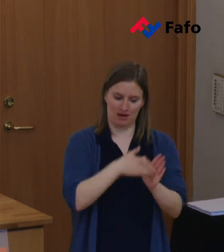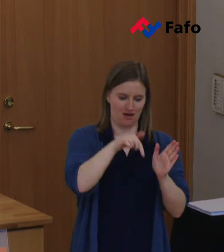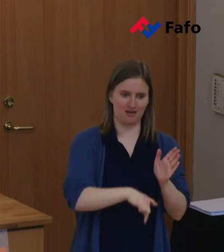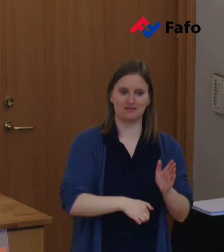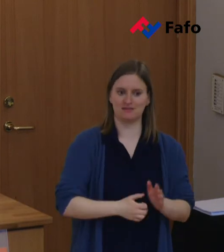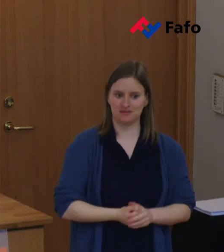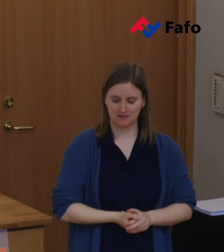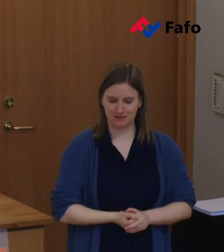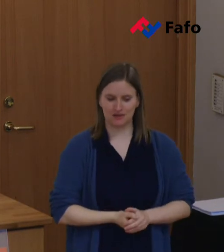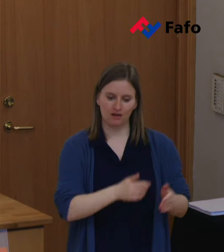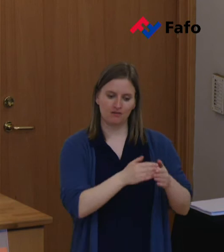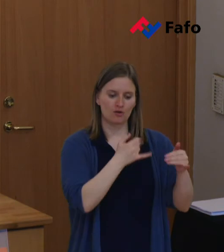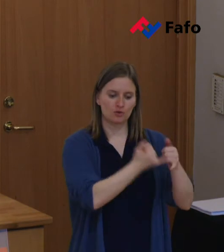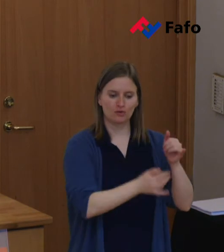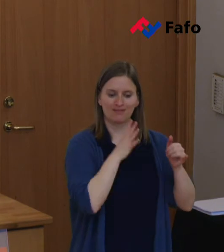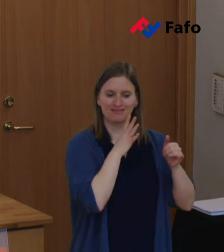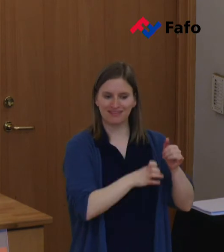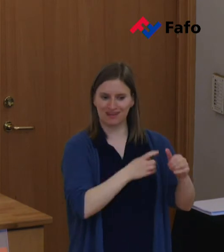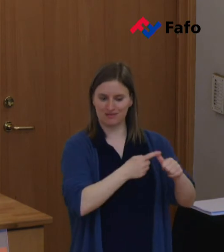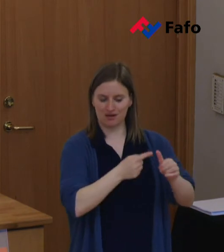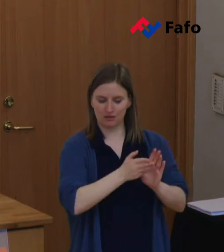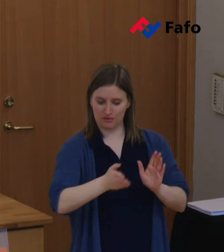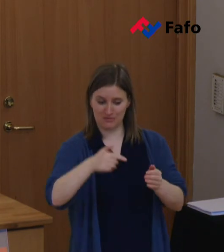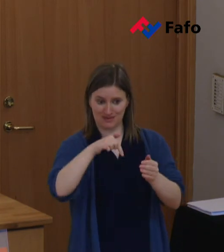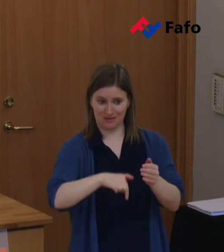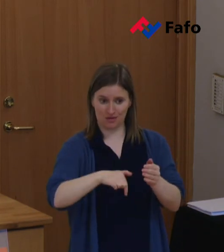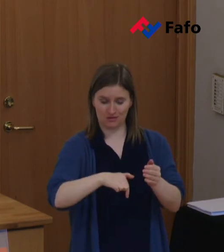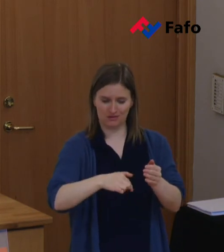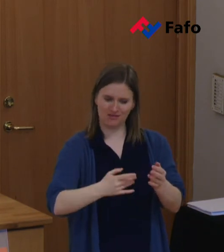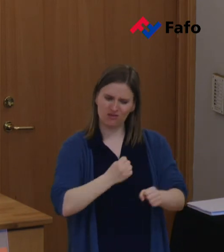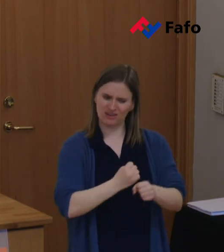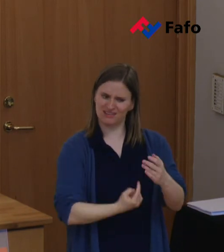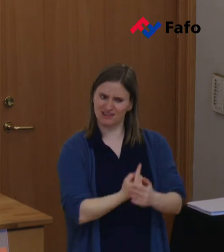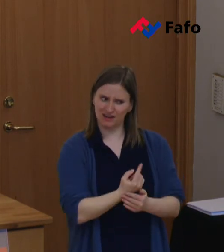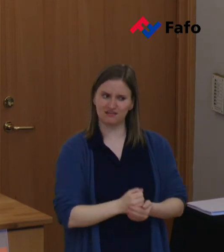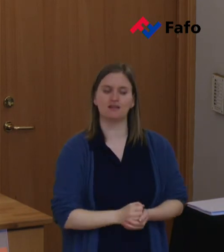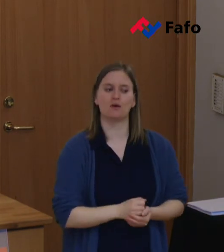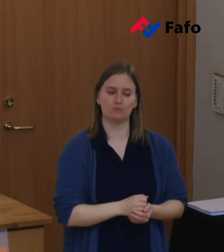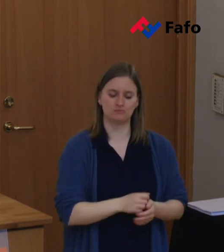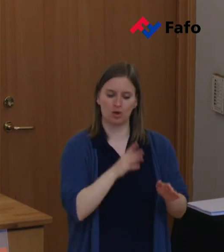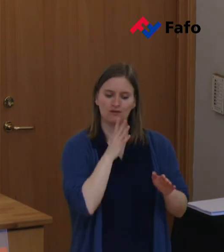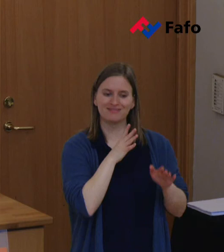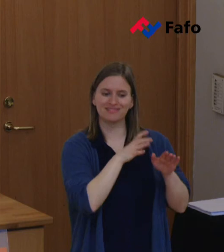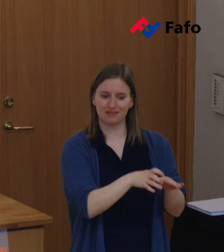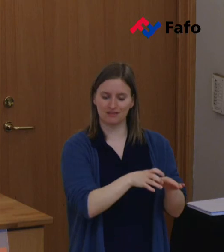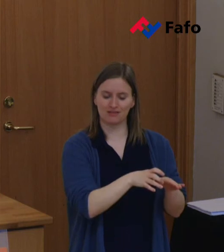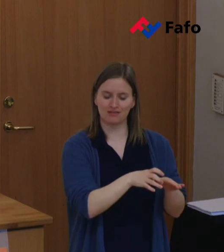fra slutten av 90-tallet og fremover til i dag, hva har faktisk skjedd? Altså på 90-tallet